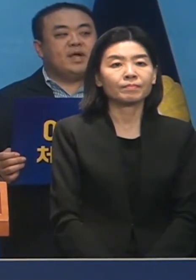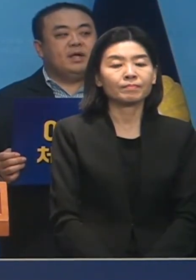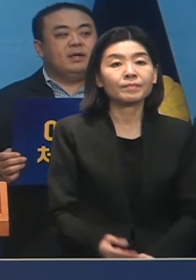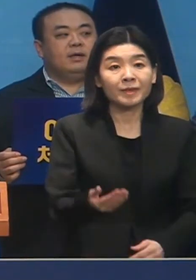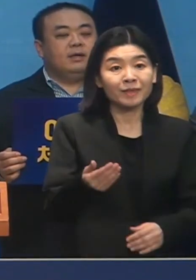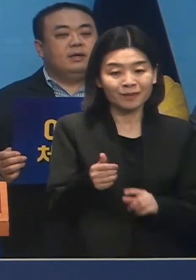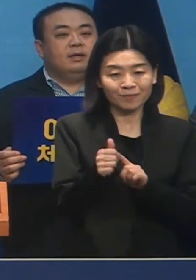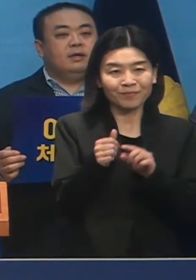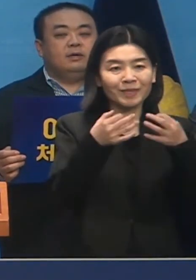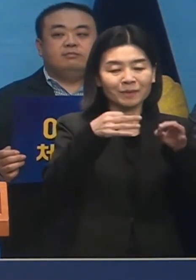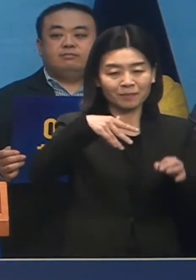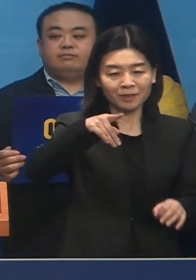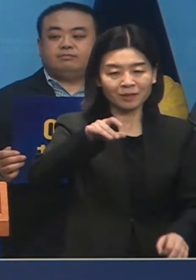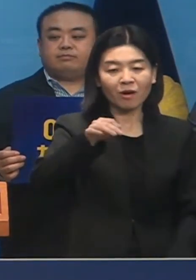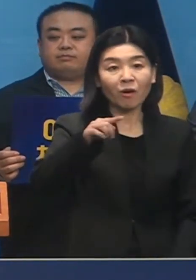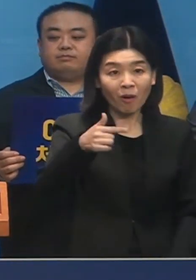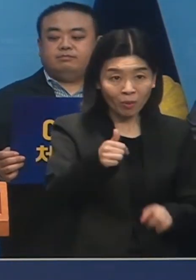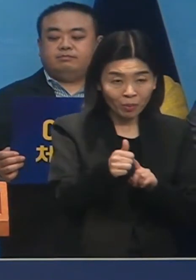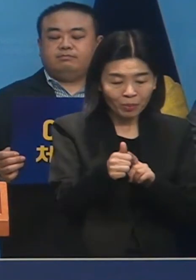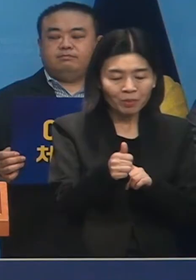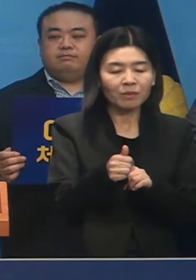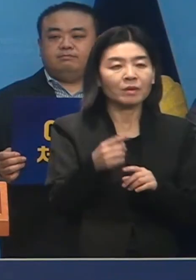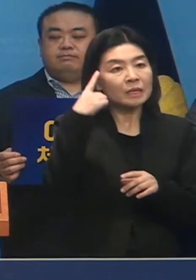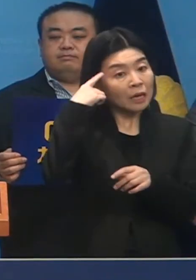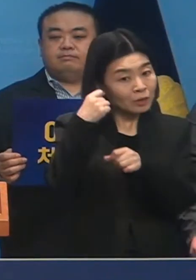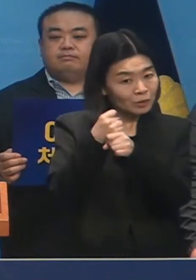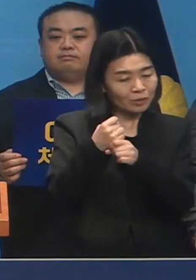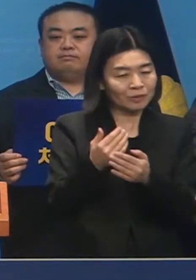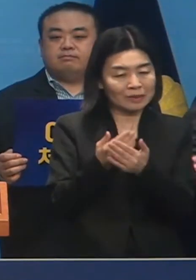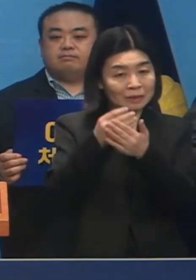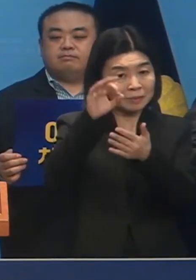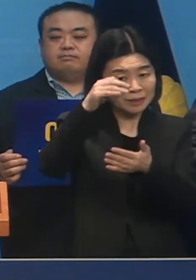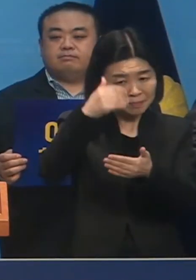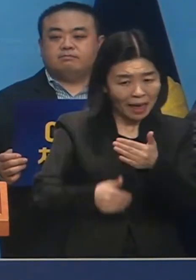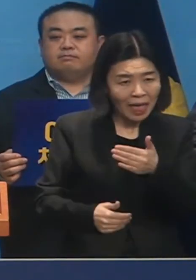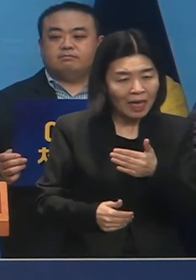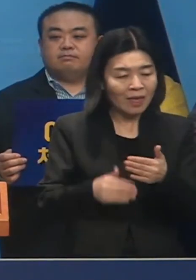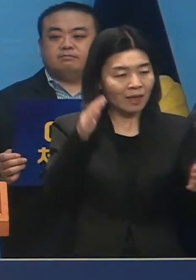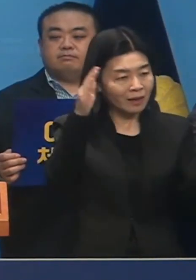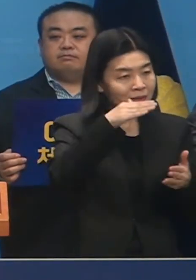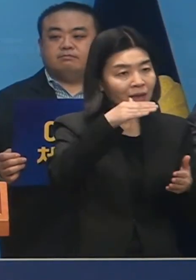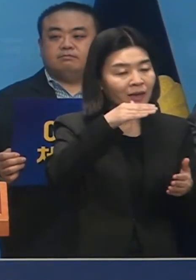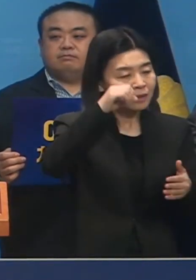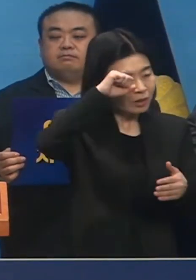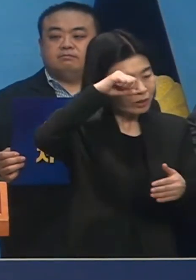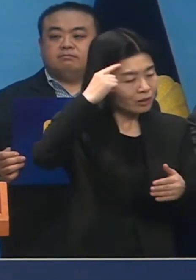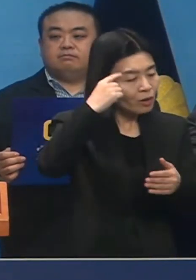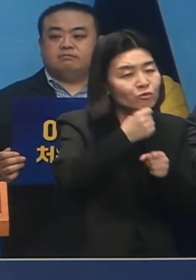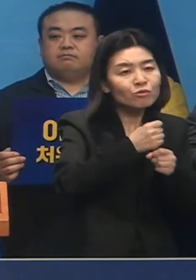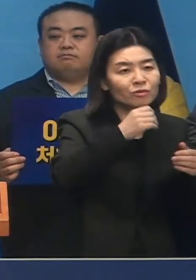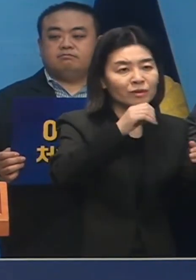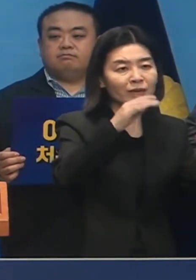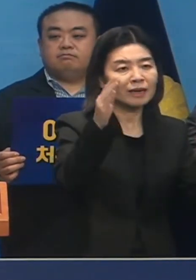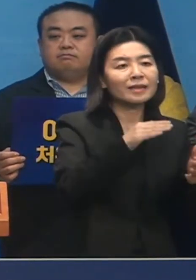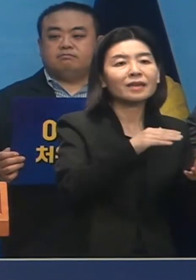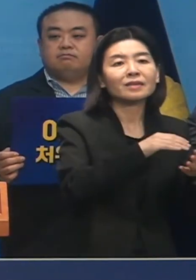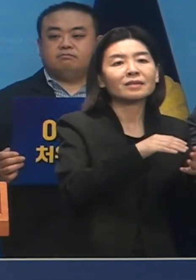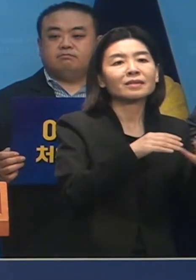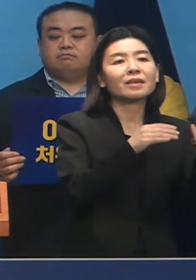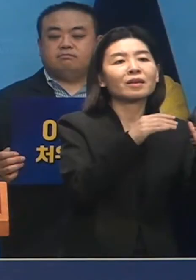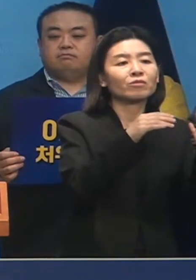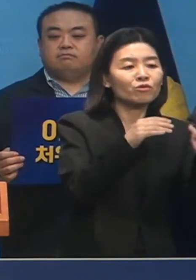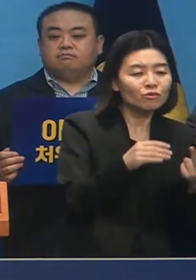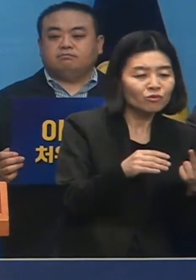연구원님께서 지금 어떻게 현장에서 R&D 예산이 삭감되면서 학생 연구원들이 잘리고 이렇게 생계를